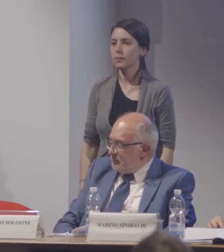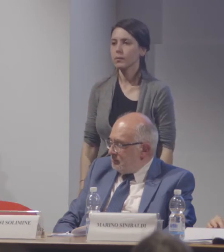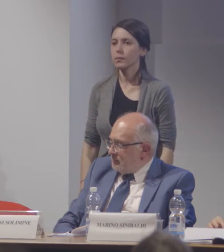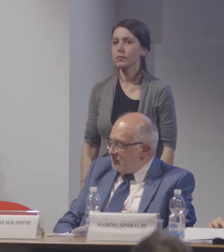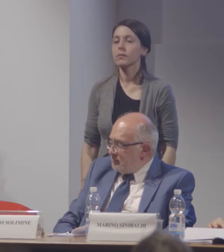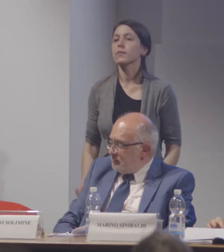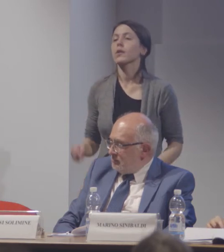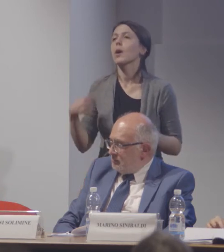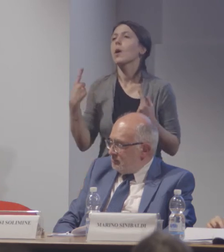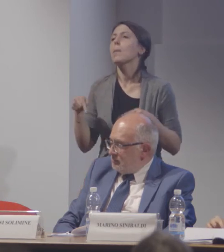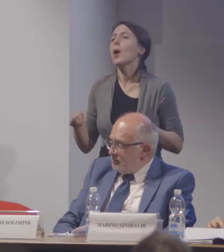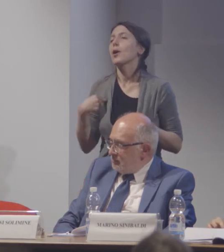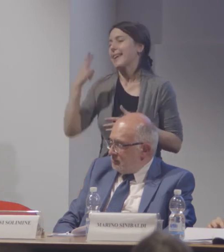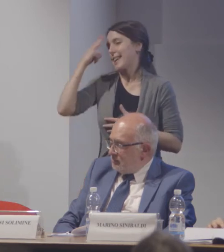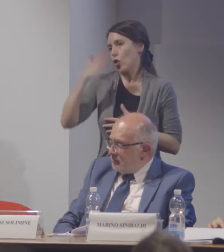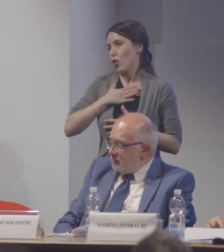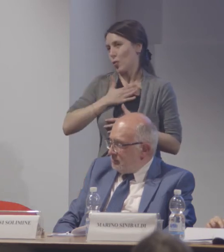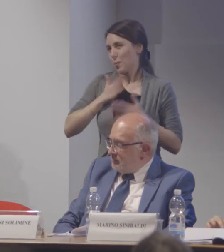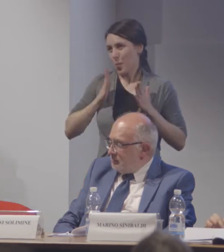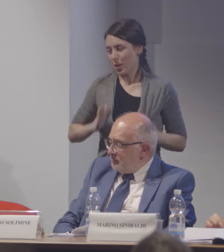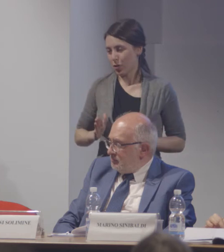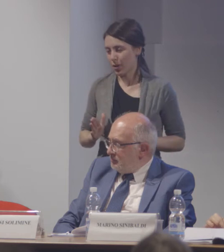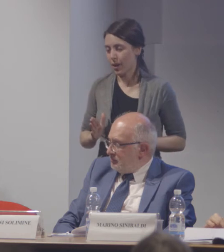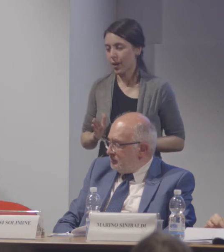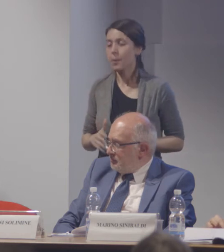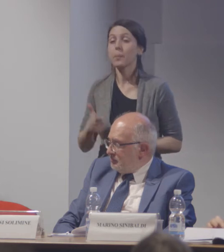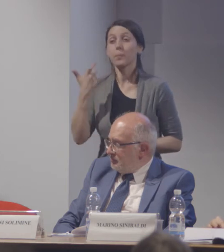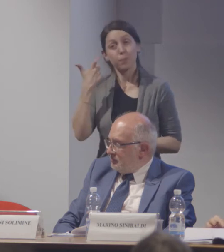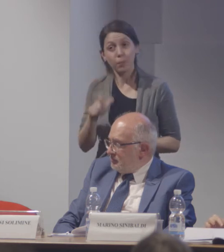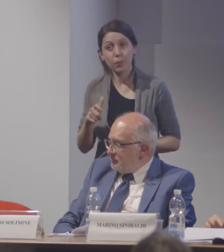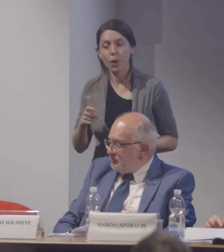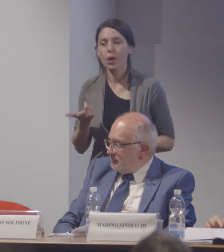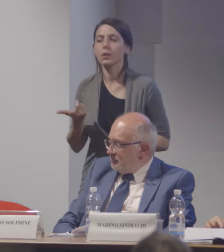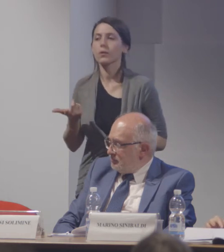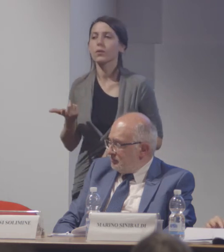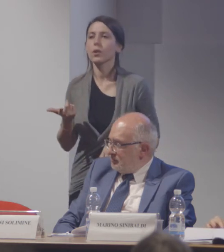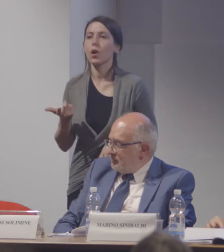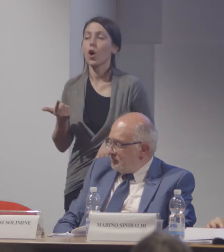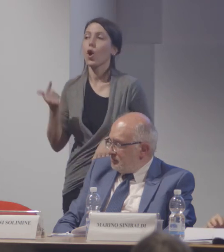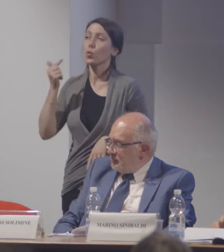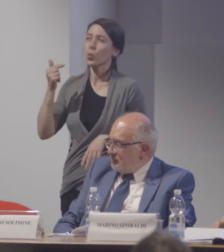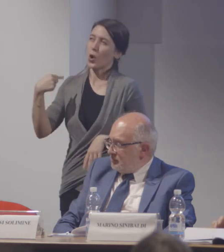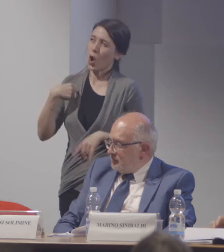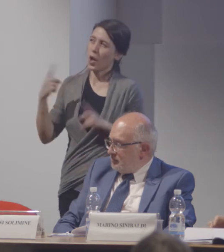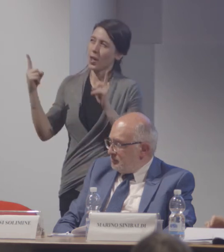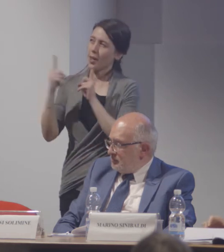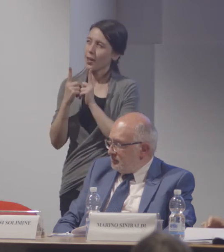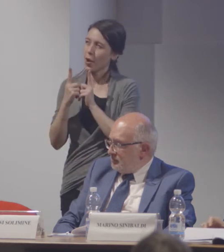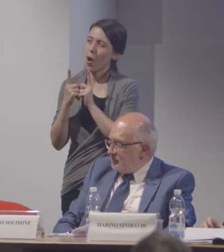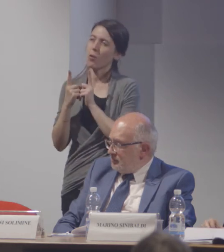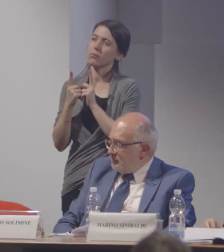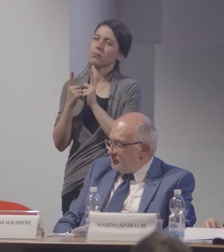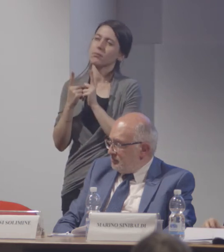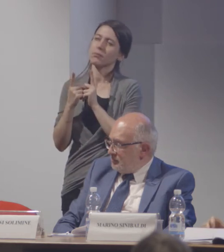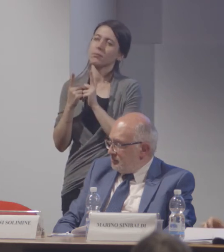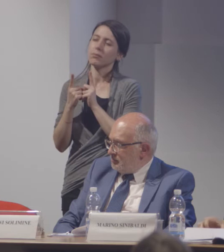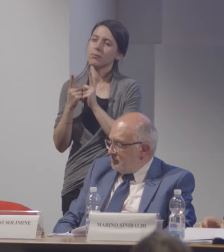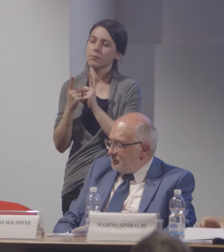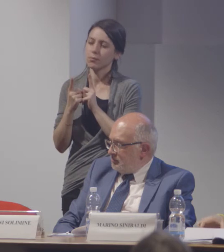Qui poi c'è un mio ricordo personale, perché l'unica, cioè Tullio ed io ci siamo conosciuti a distanza,